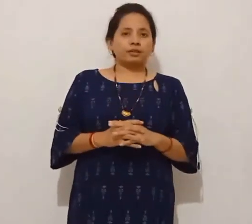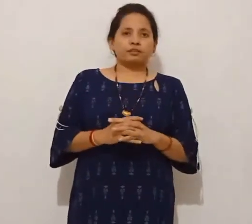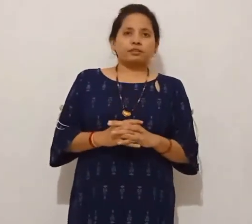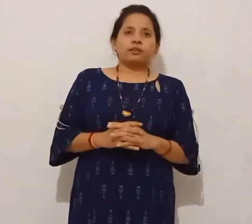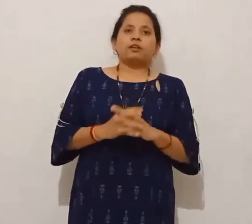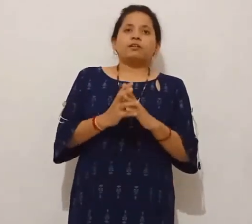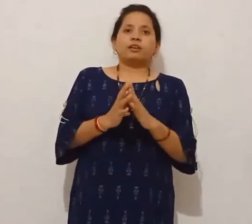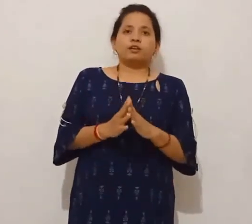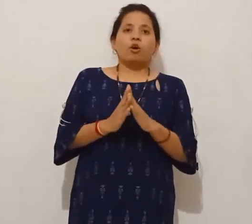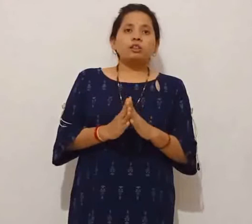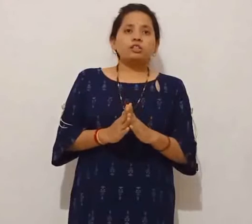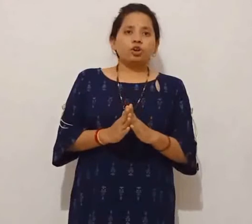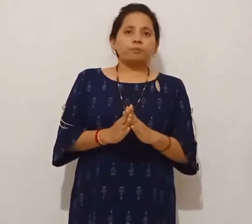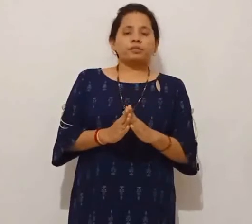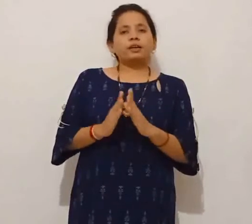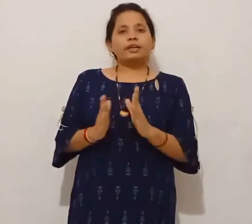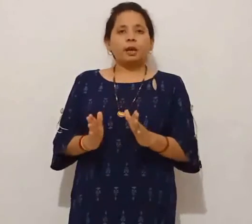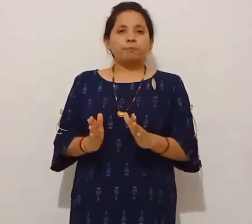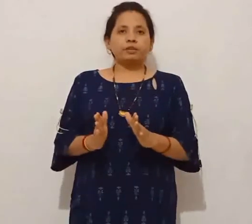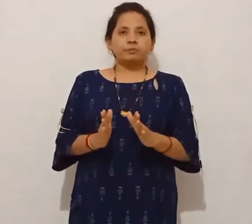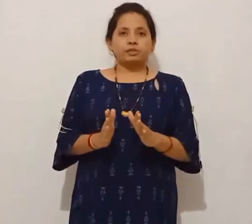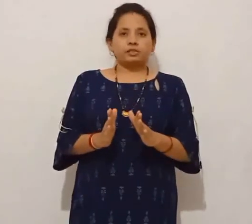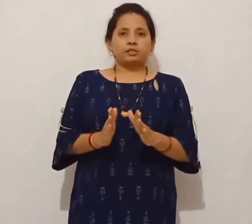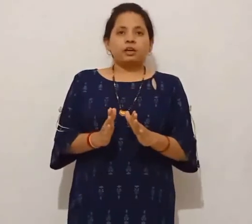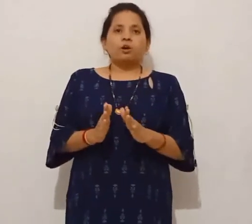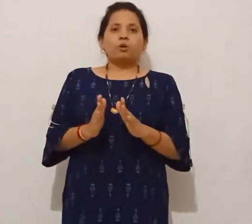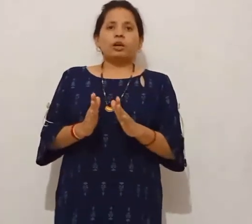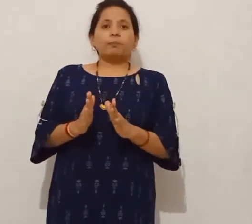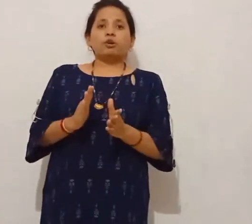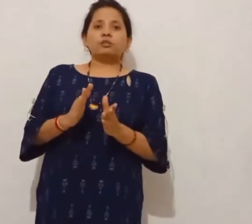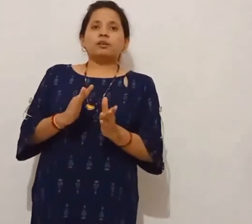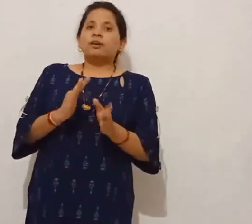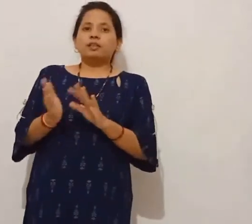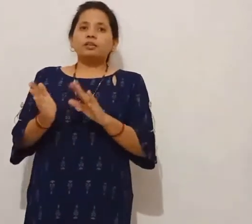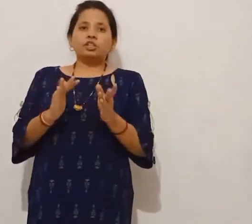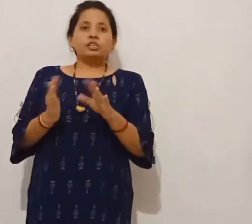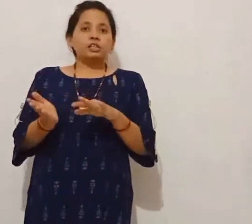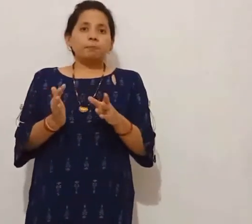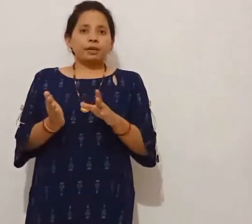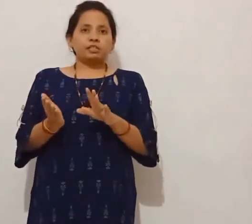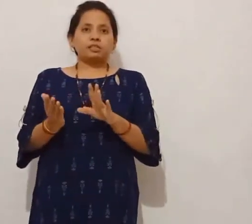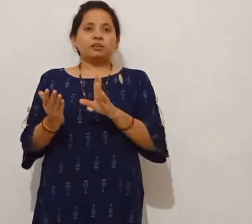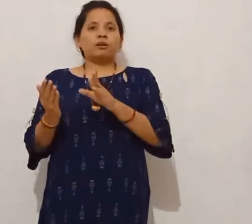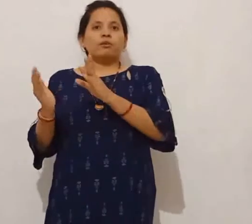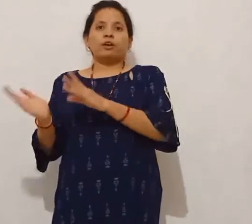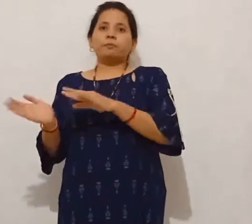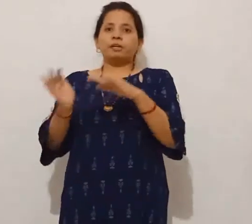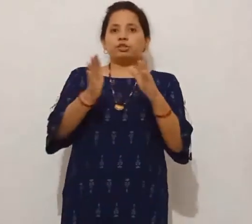परमानेंट। हेयर ऑल द शॉप्स आर टेम्पररी बेसिस, ओके, बिकॉज दे आर चेंजिंग प्लेस, वन प्लेस टू